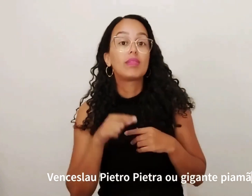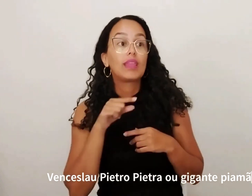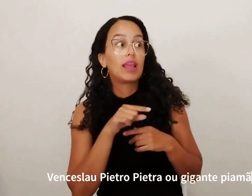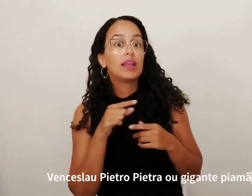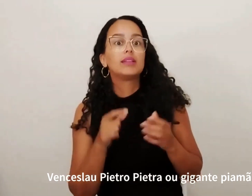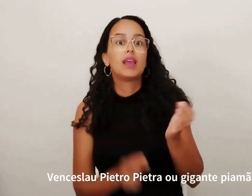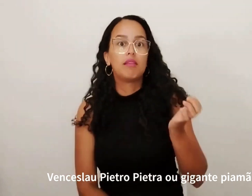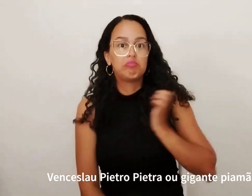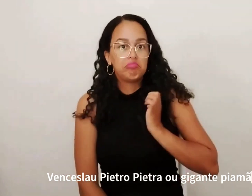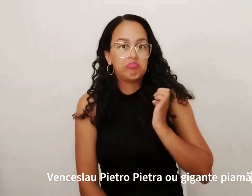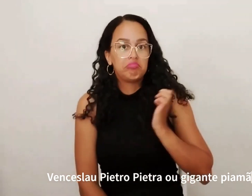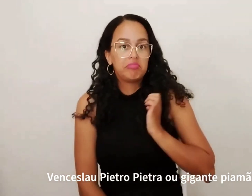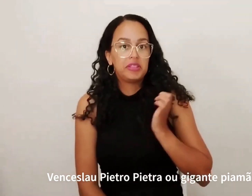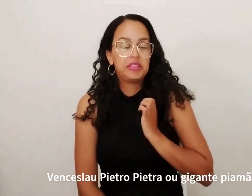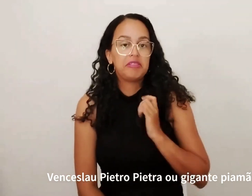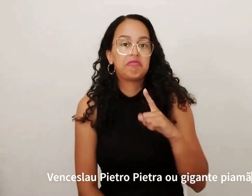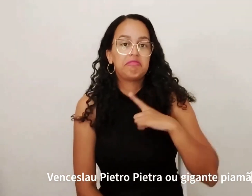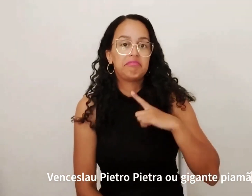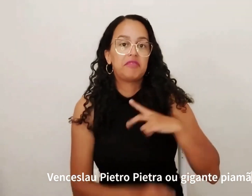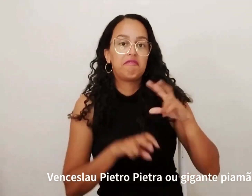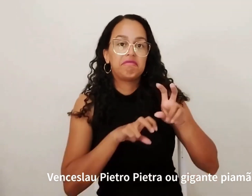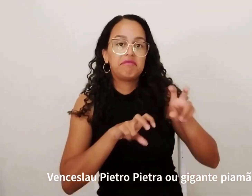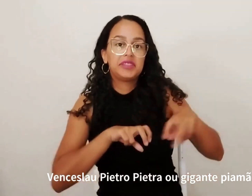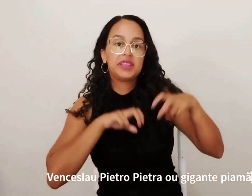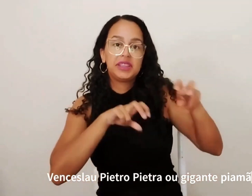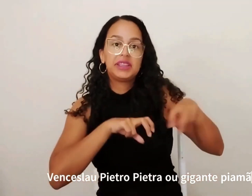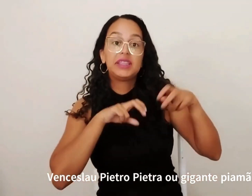que Macunaíma quer recuperar.